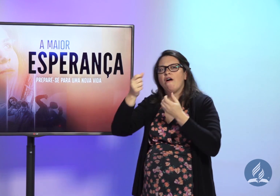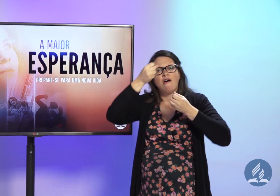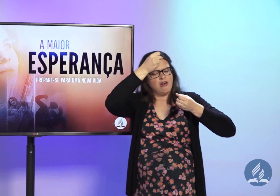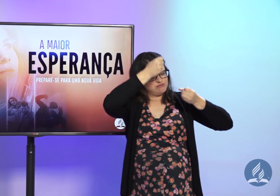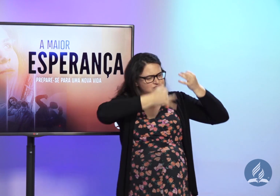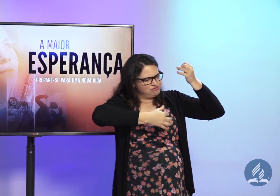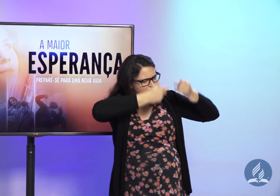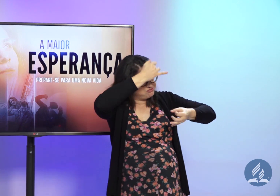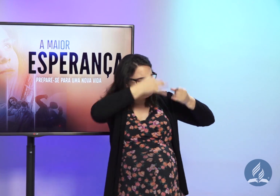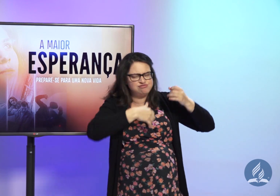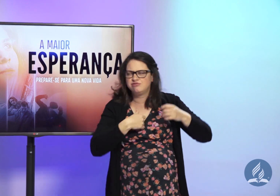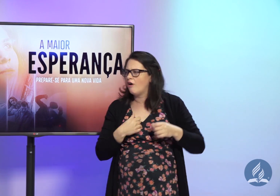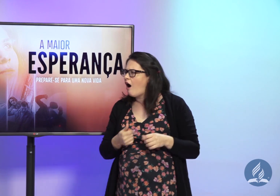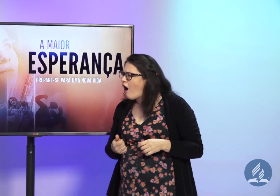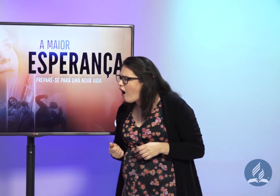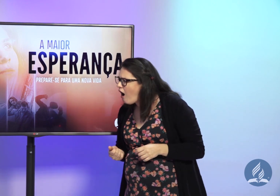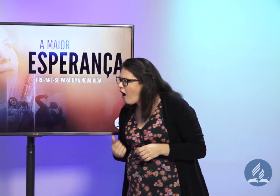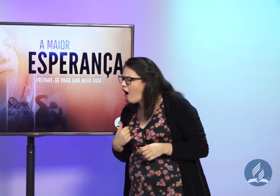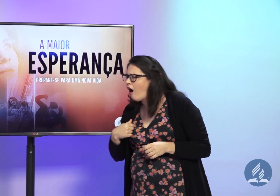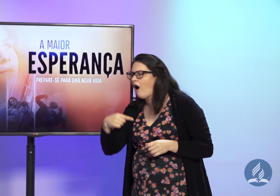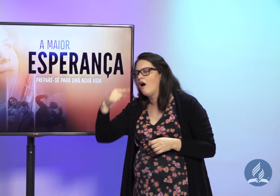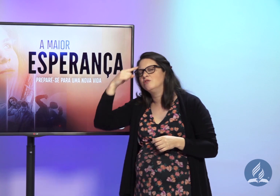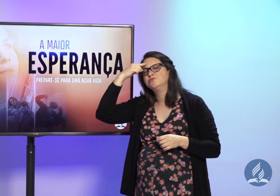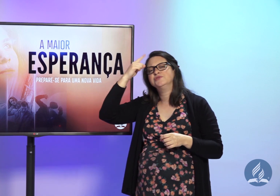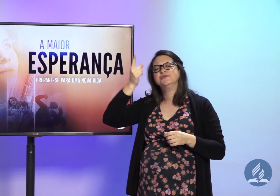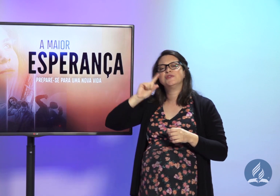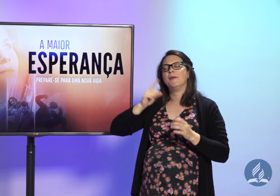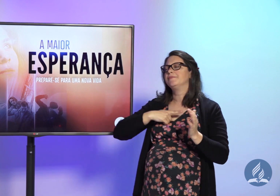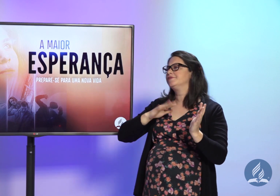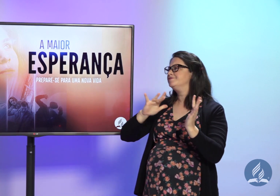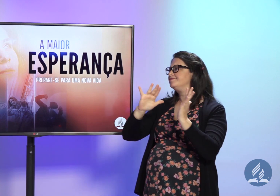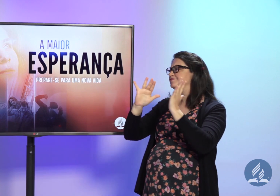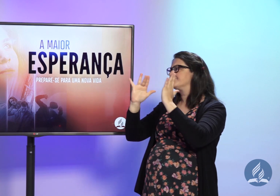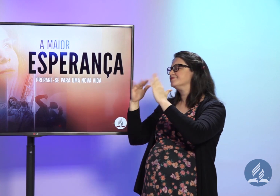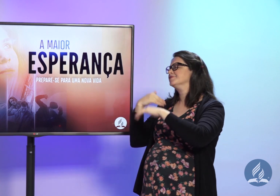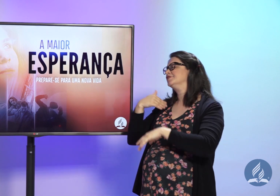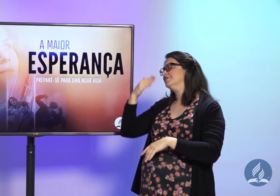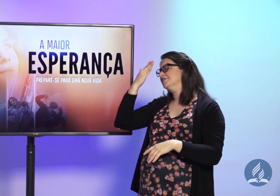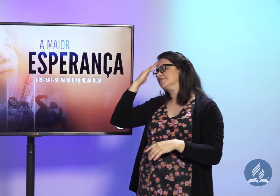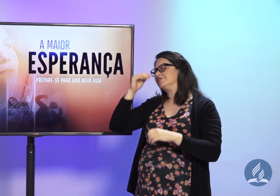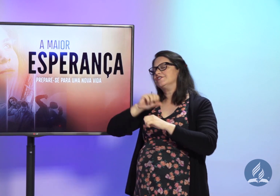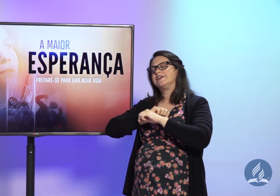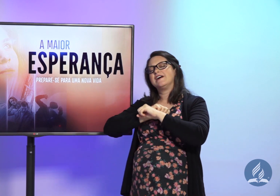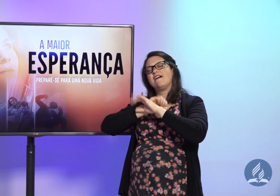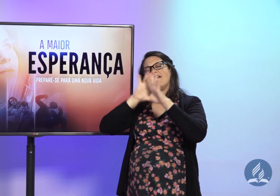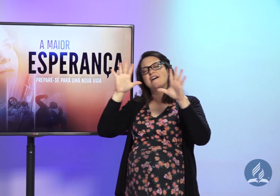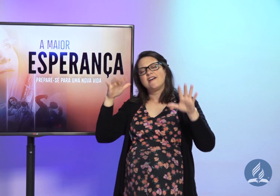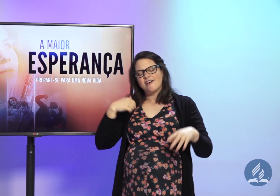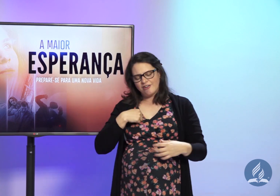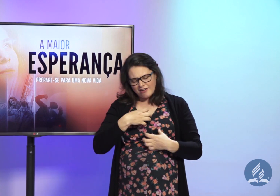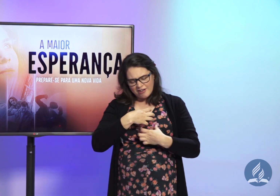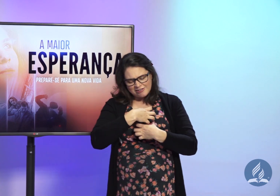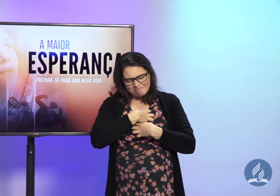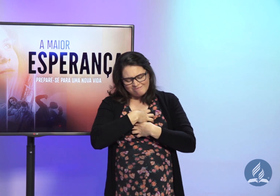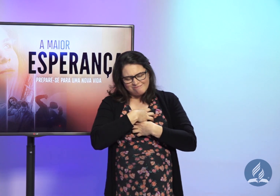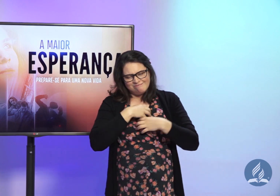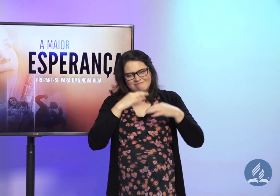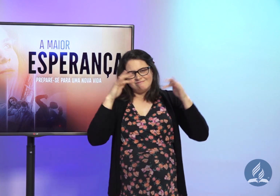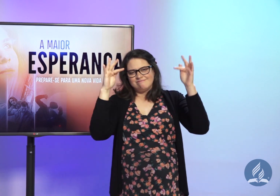adventista, perguntando as coisas da Bíblia, e ele começou então a descobrir as revelações bíblicas.